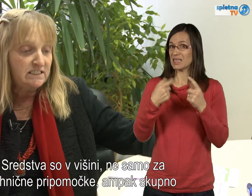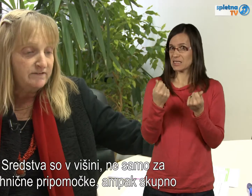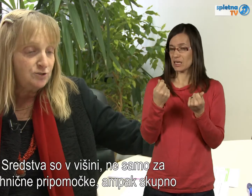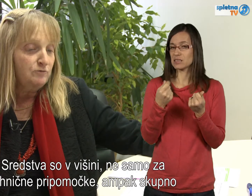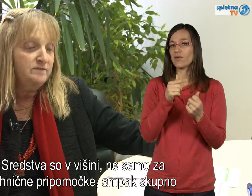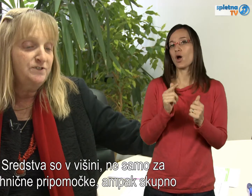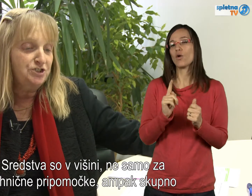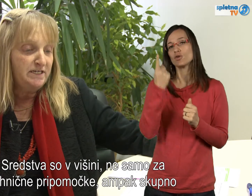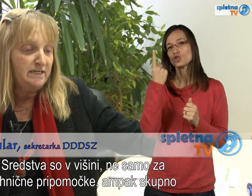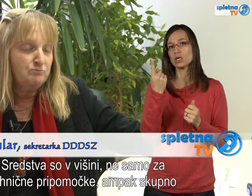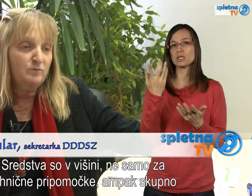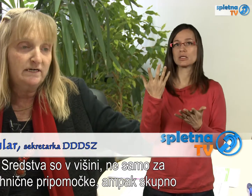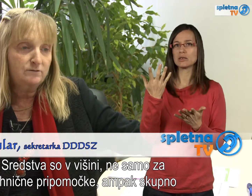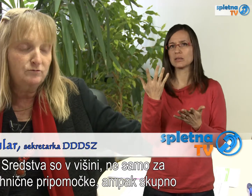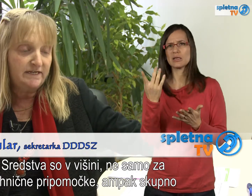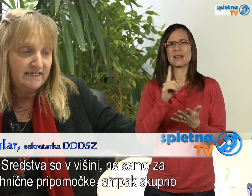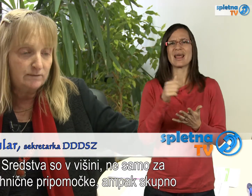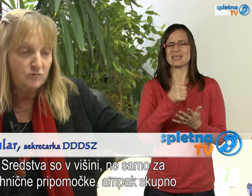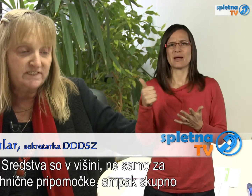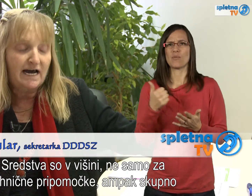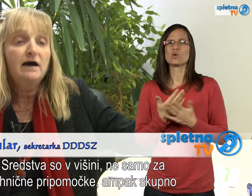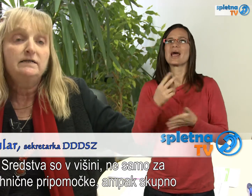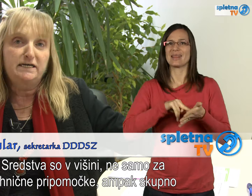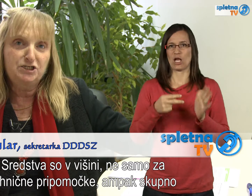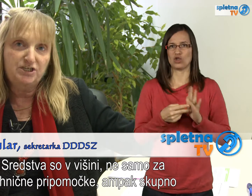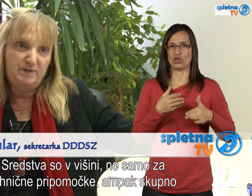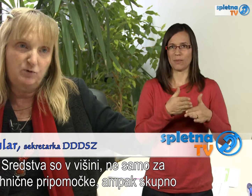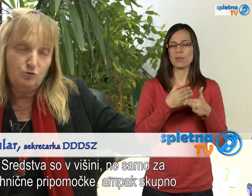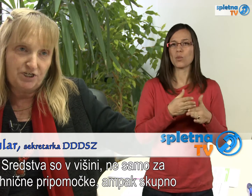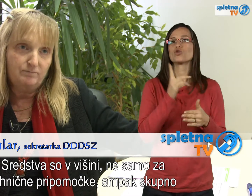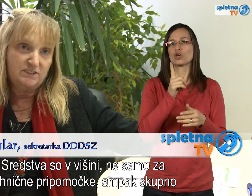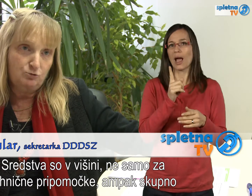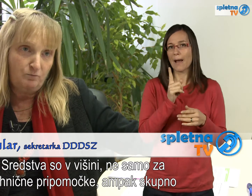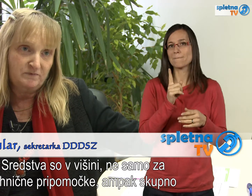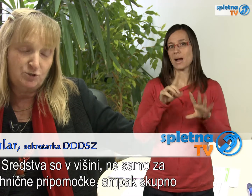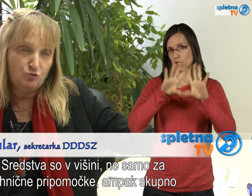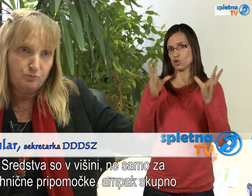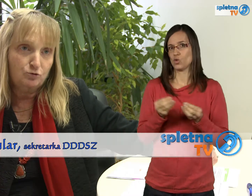Sredstva so v višini, bom rekla tukaj, ne samo za tehnične pripomočke, ampak skupno tudi